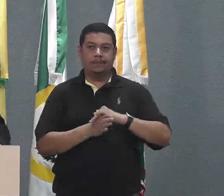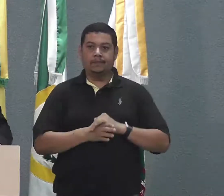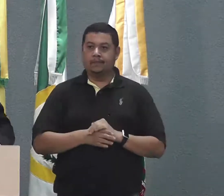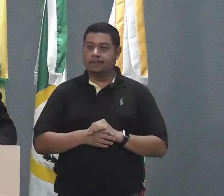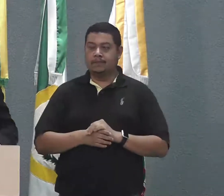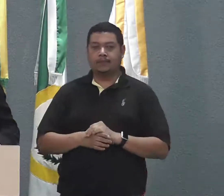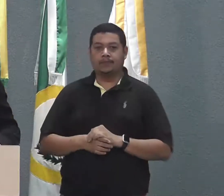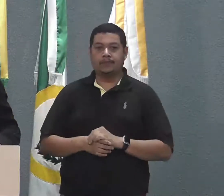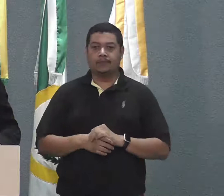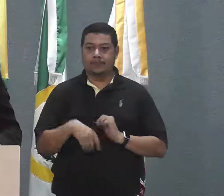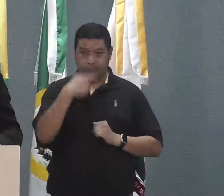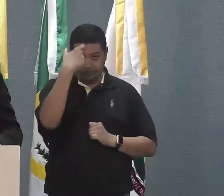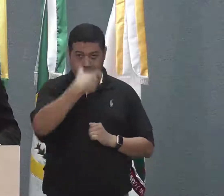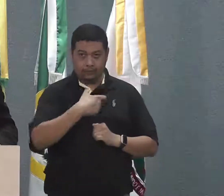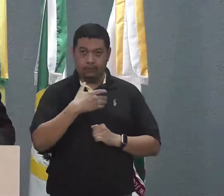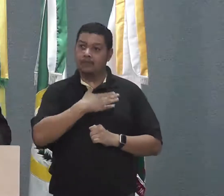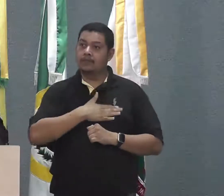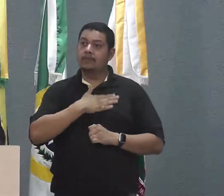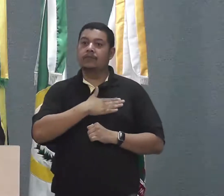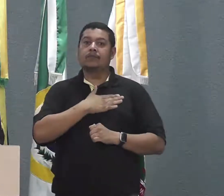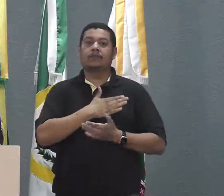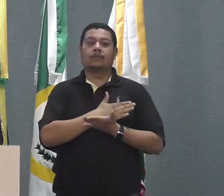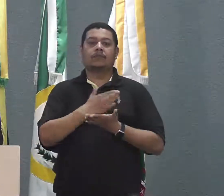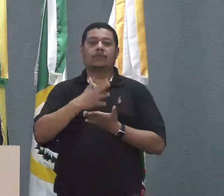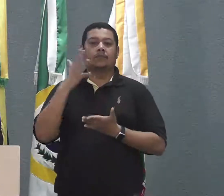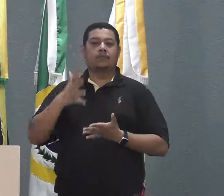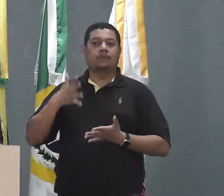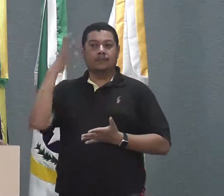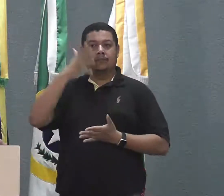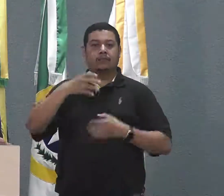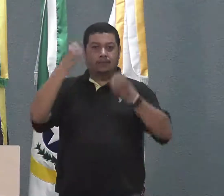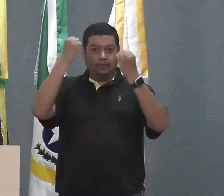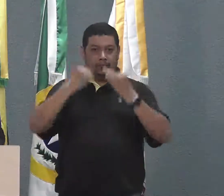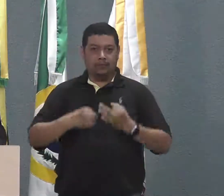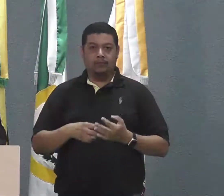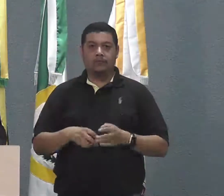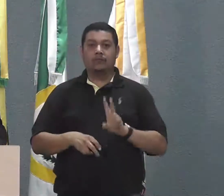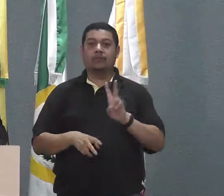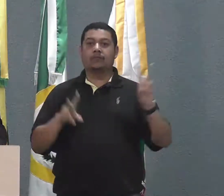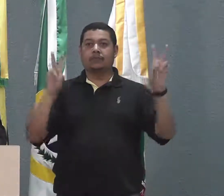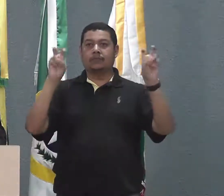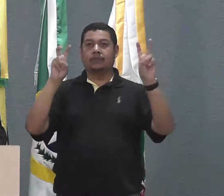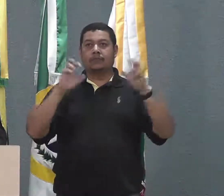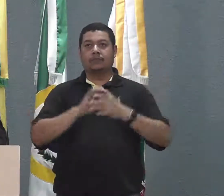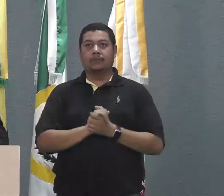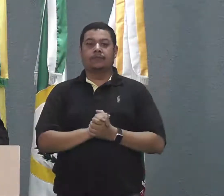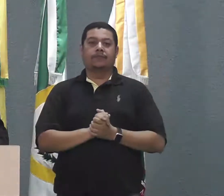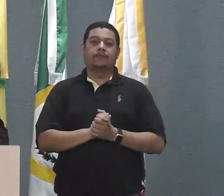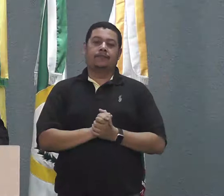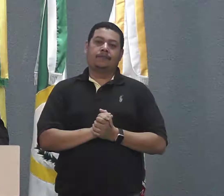eu gostaria de começar o meu discurso falando de dois temas que têm